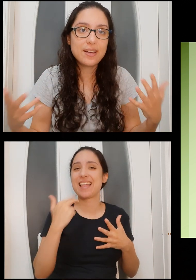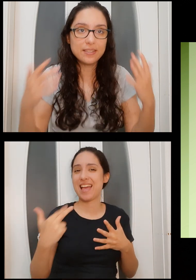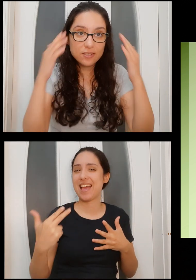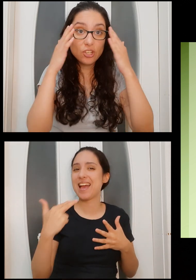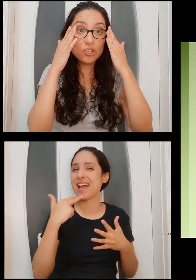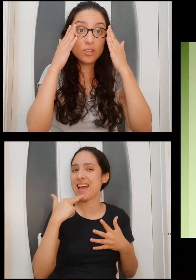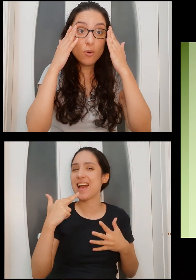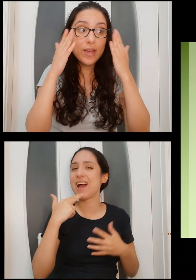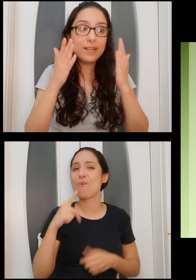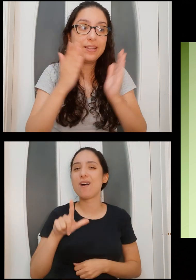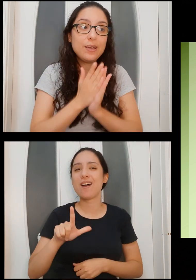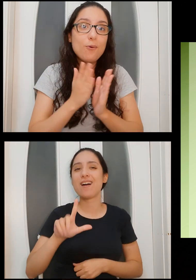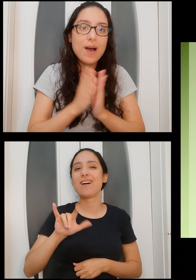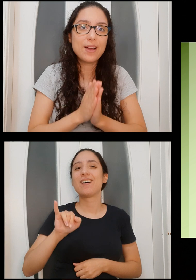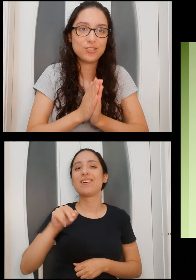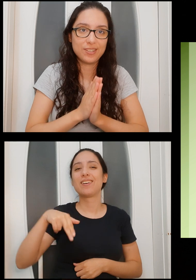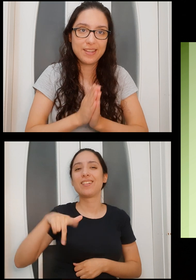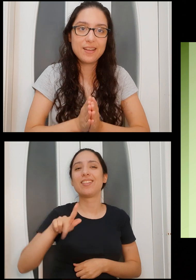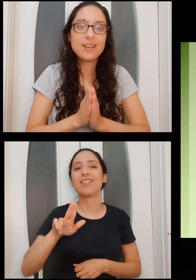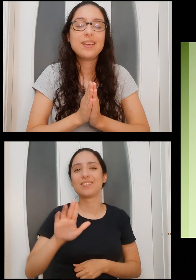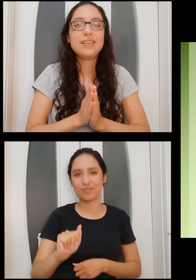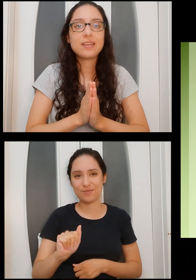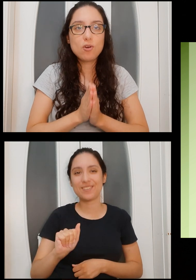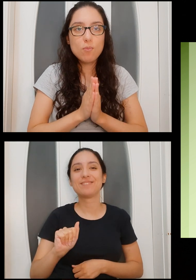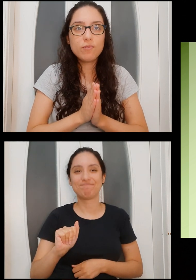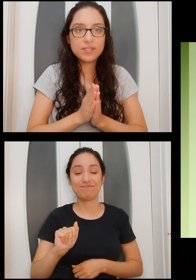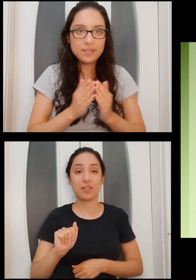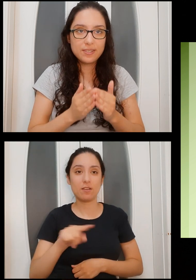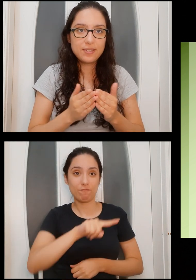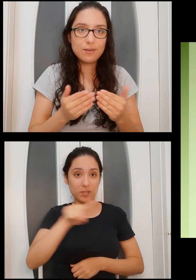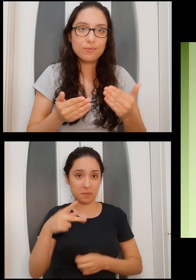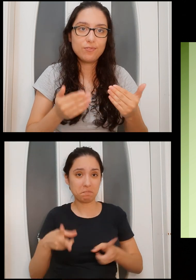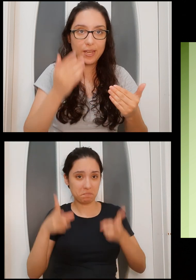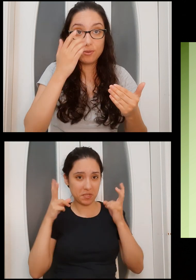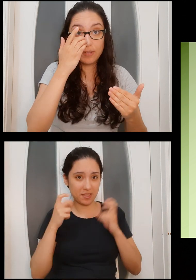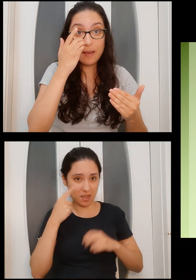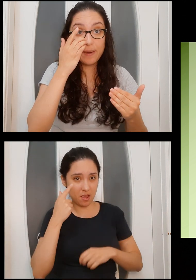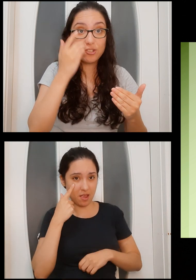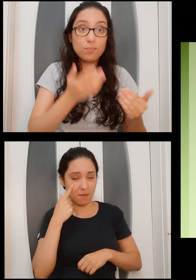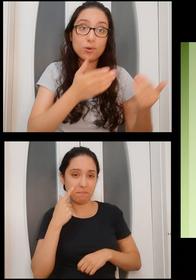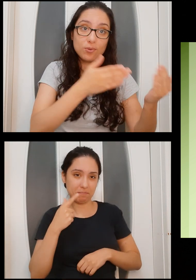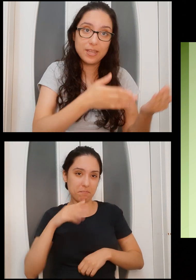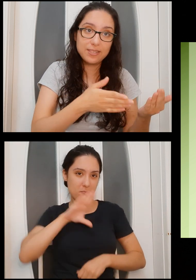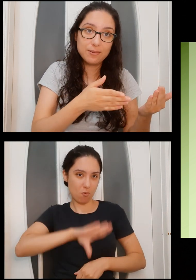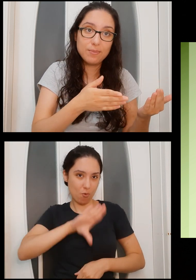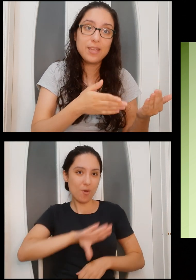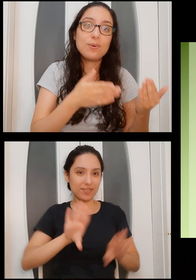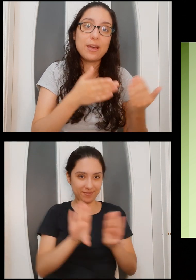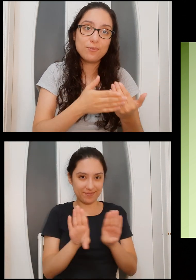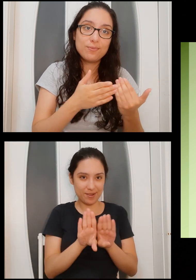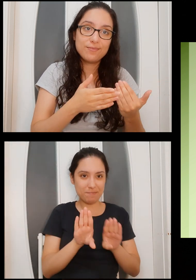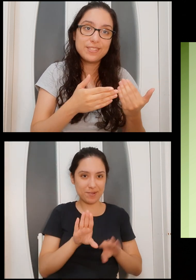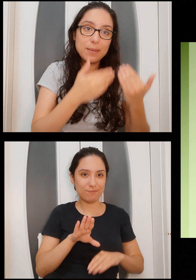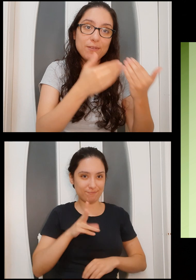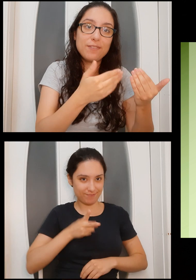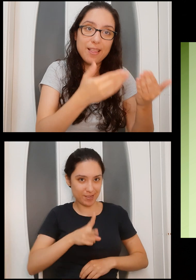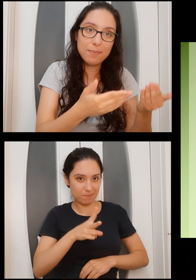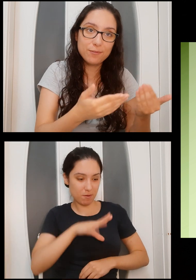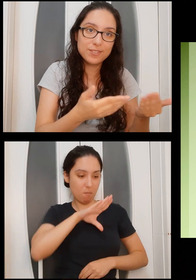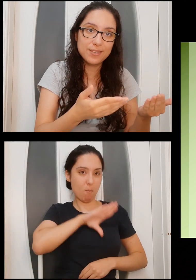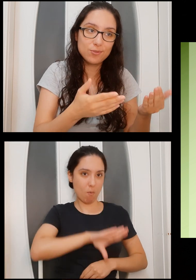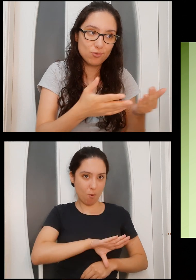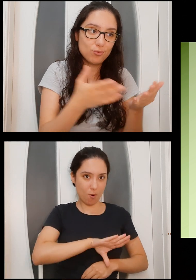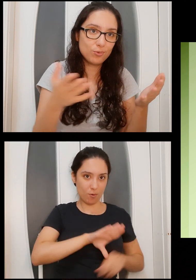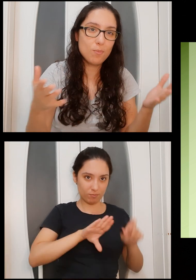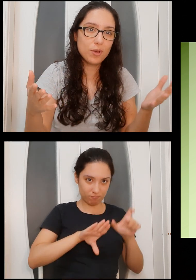de sinais. Gente, não é linguagem, tá? E aqui, como vocês estão vendo, né, a parte de português também, eu quero sempre falar